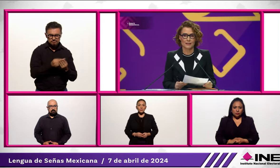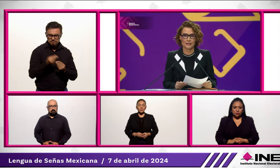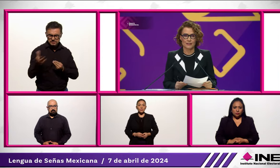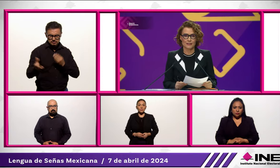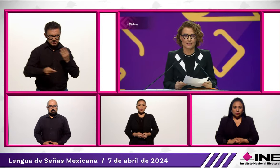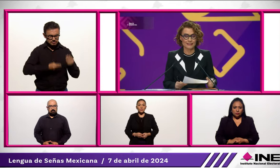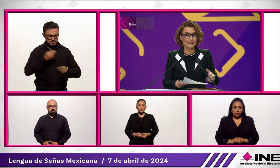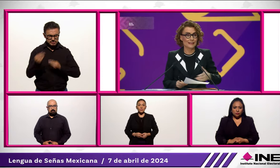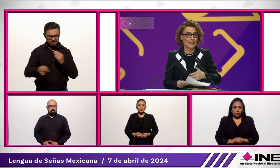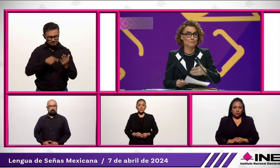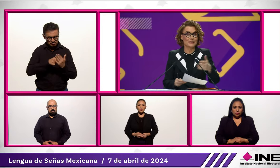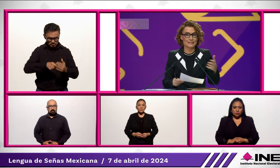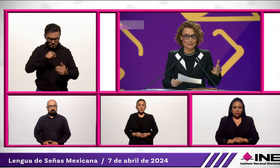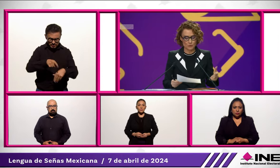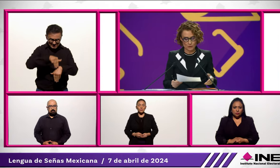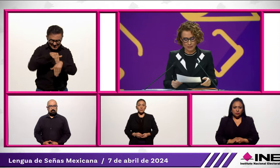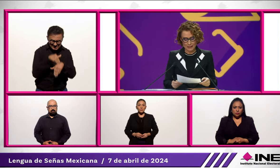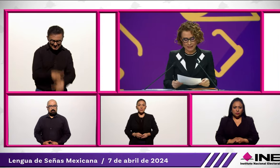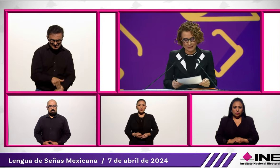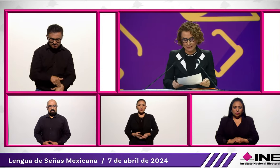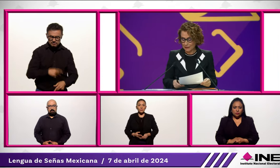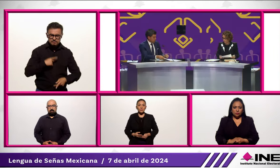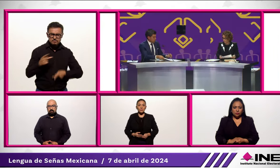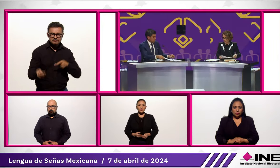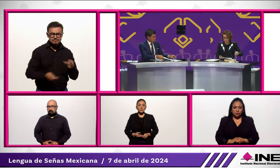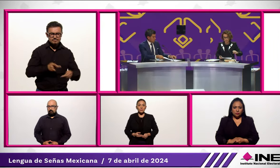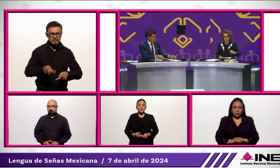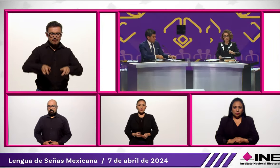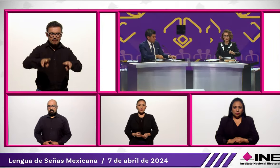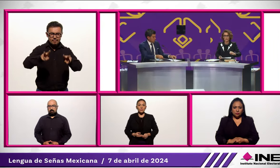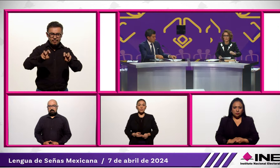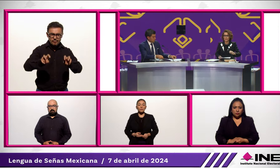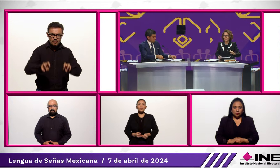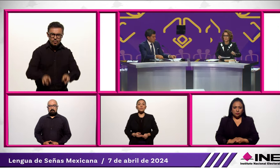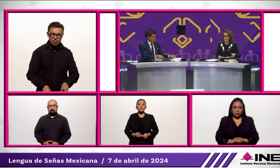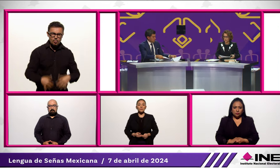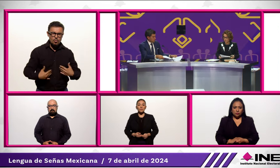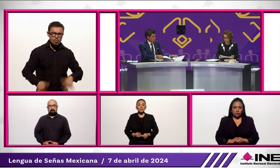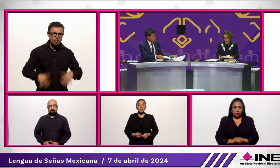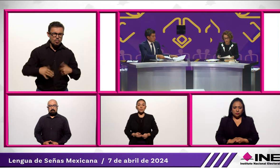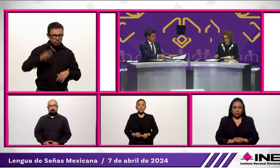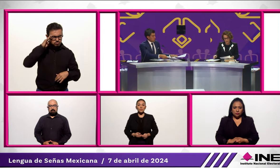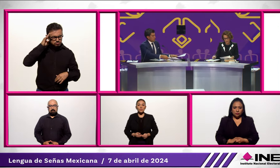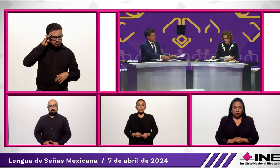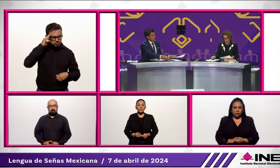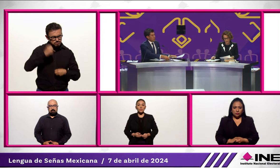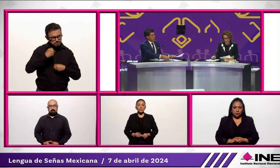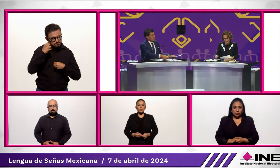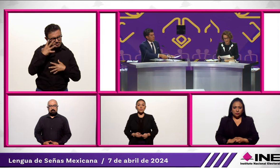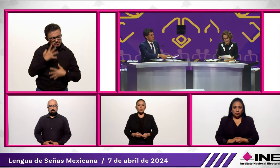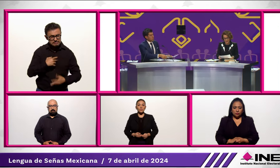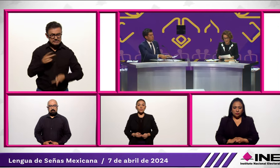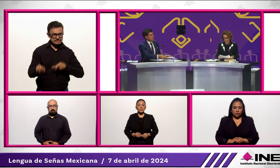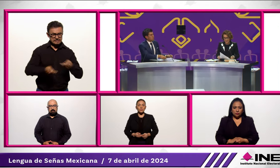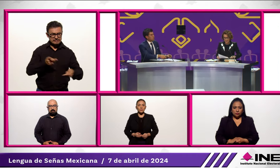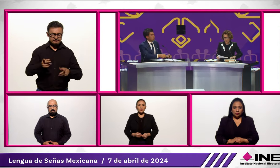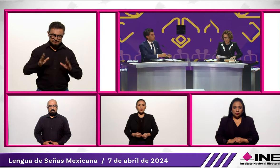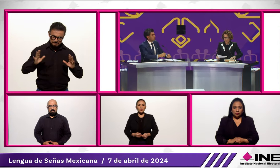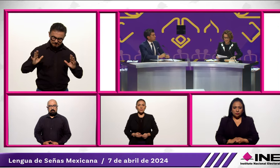temas de este amplísimo catálogo de preguntas. Pero bueno, empezamos entonces con la pregunta